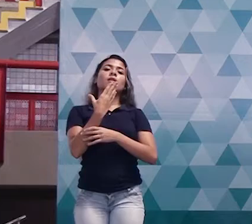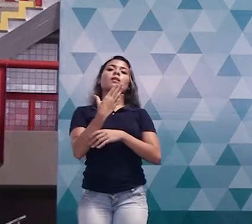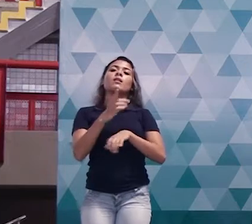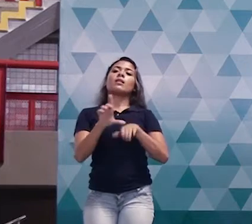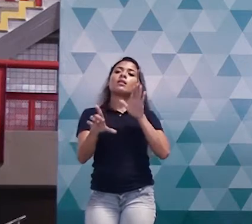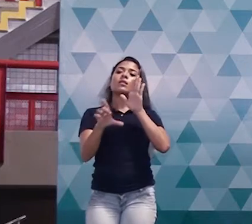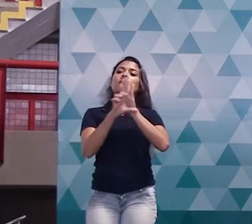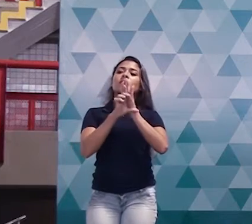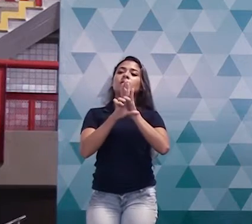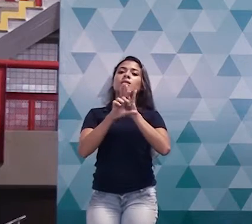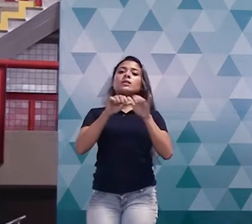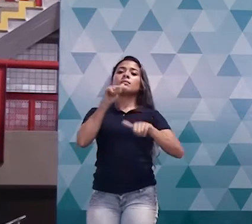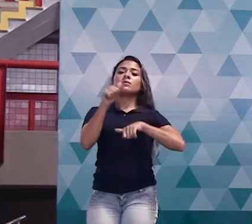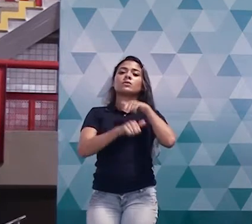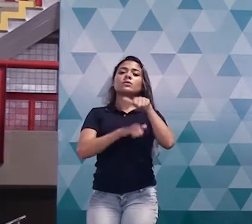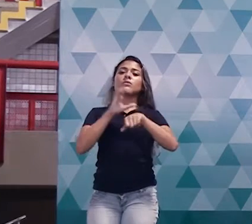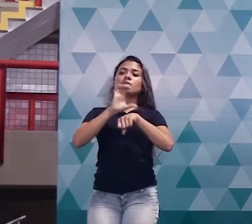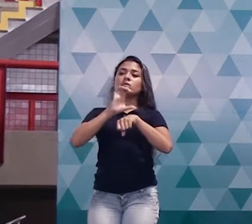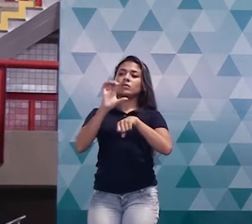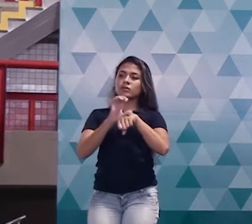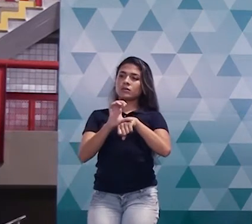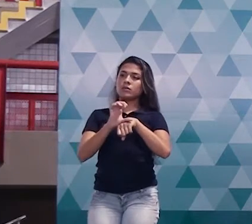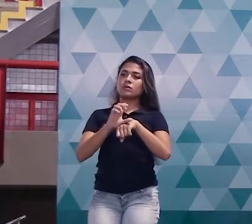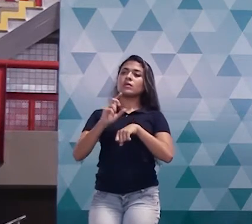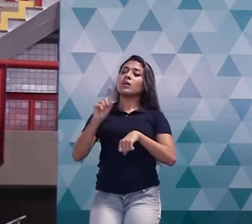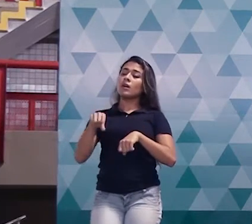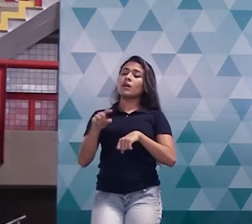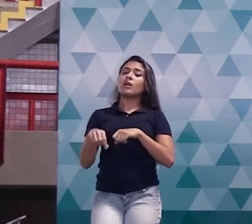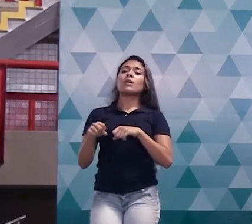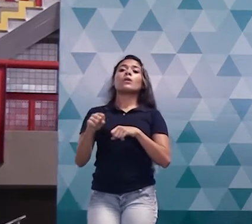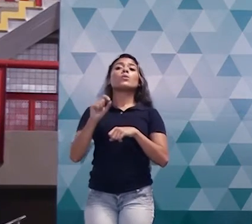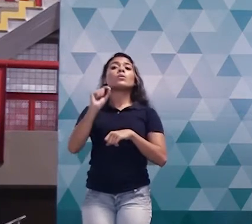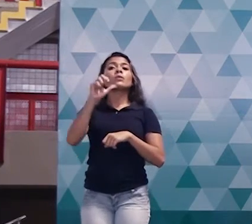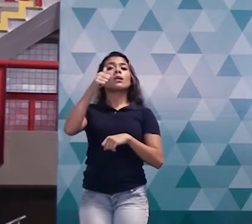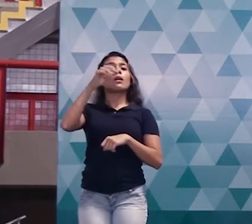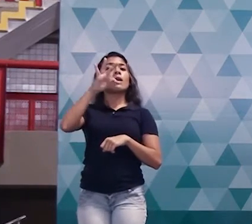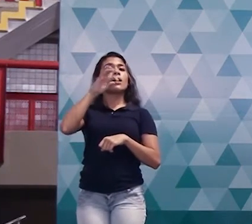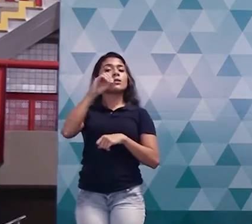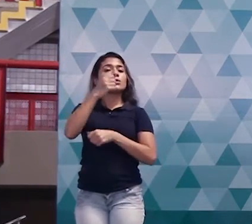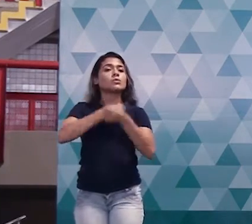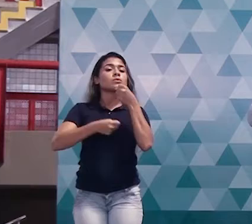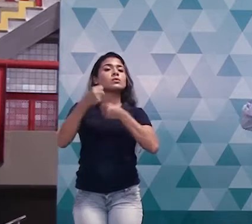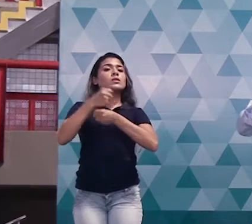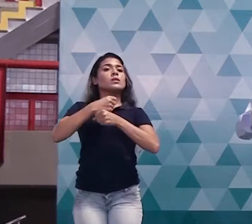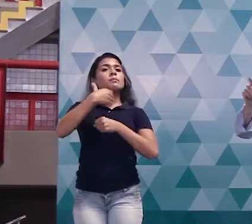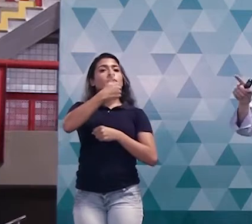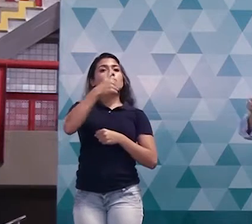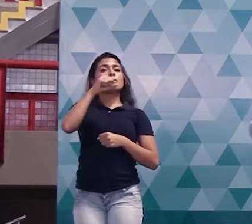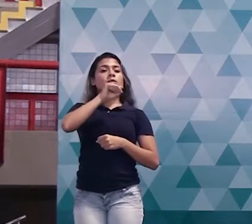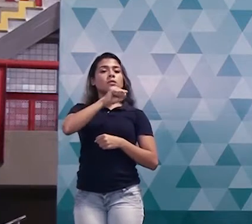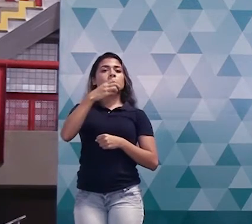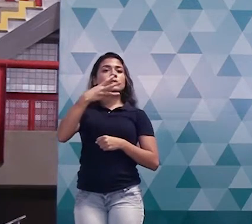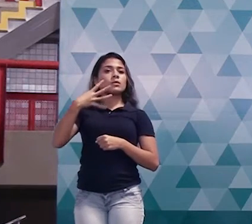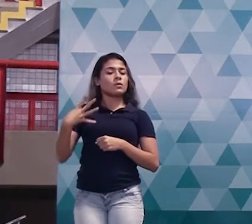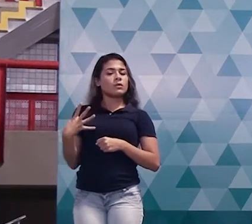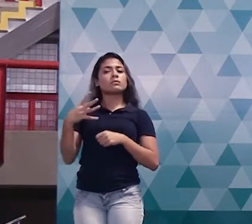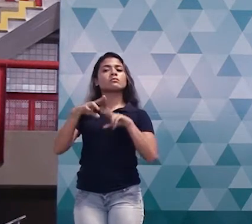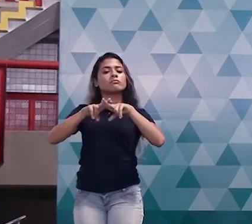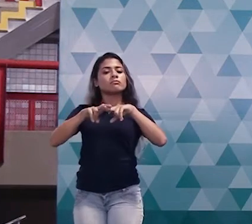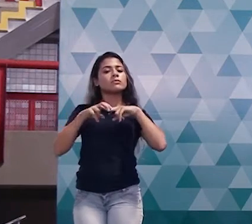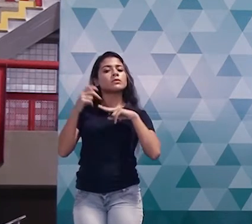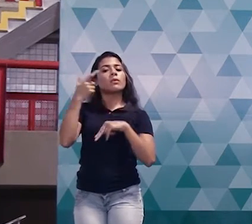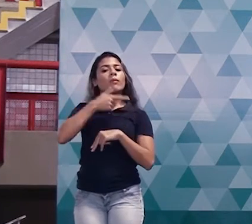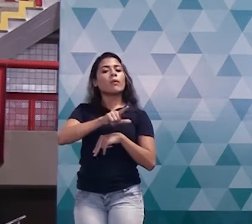O ato adicional de 1834. O ato adicional vai dar certa autonomia para as